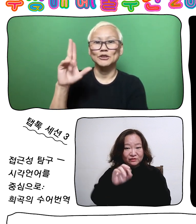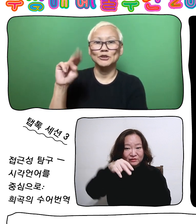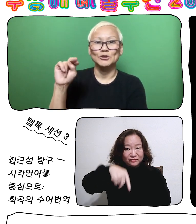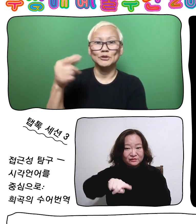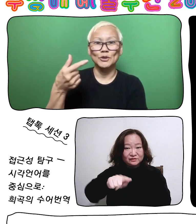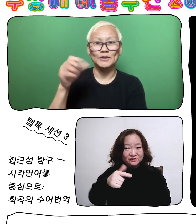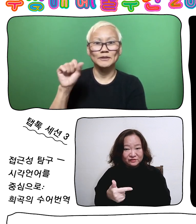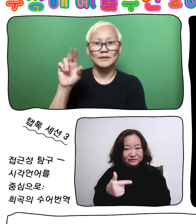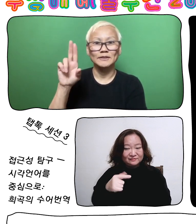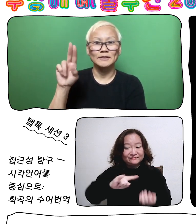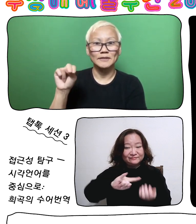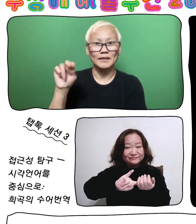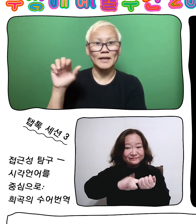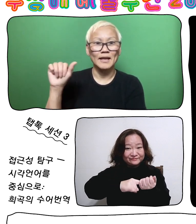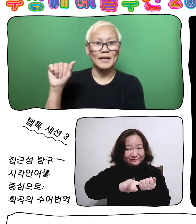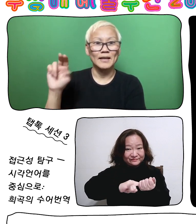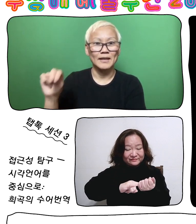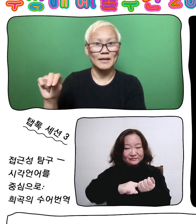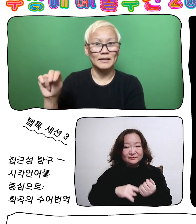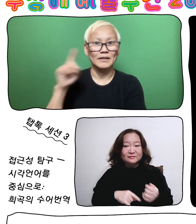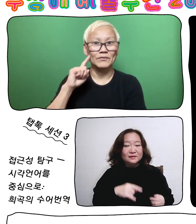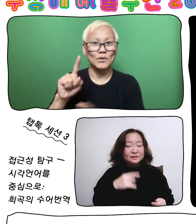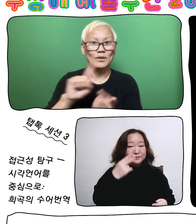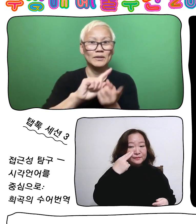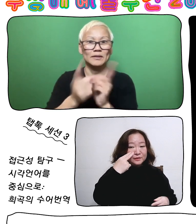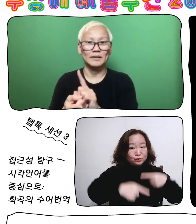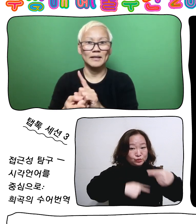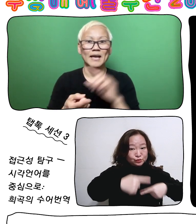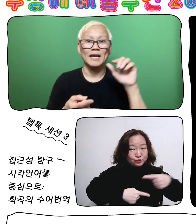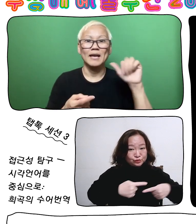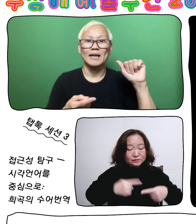감사의 말씀을 드립니다.